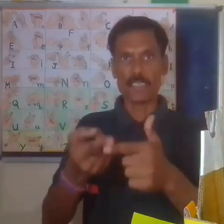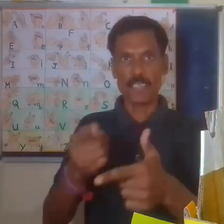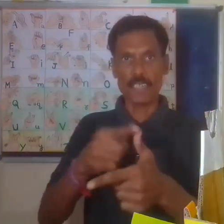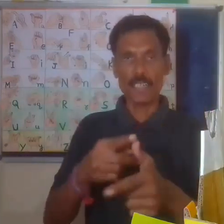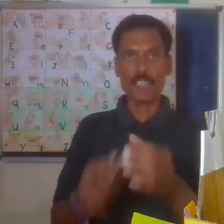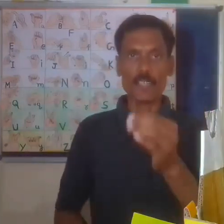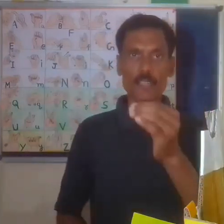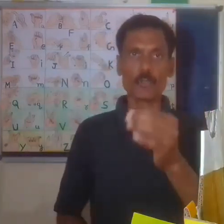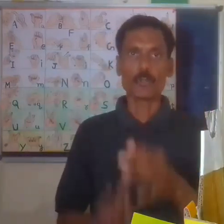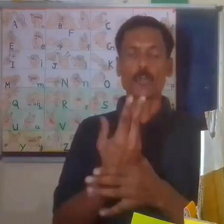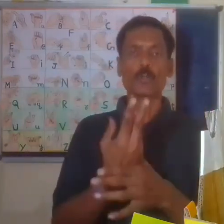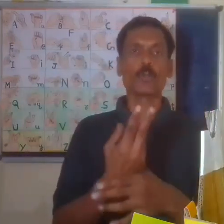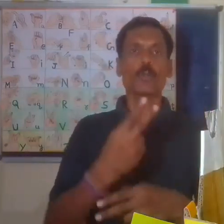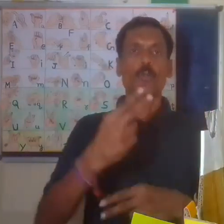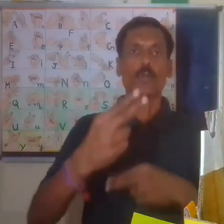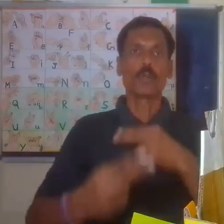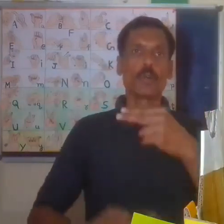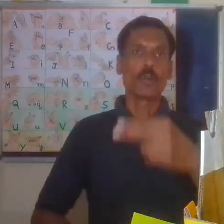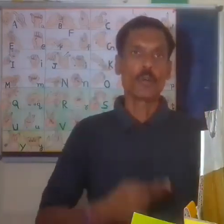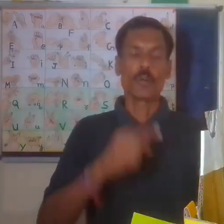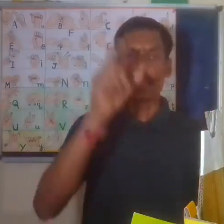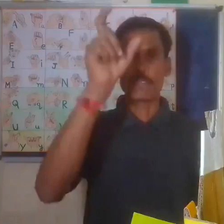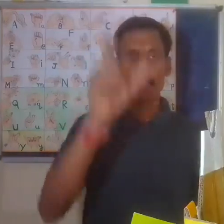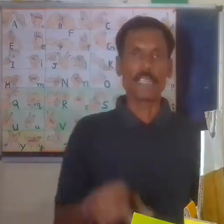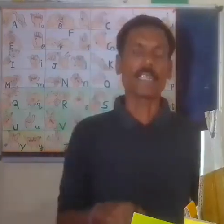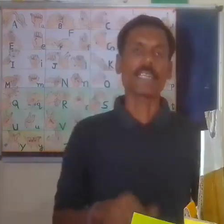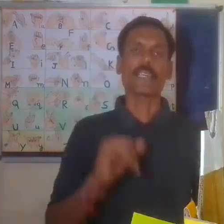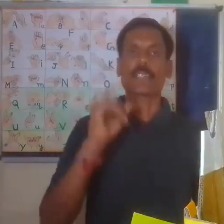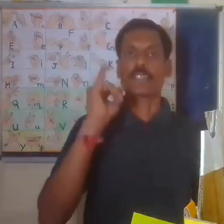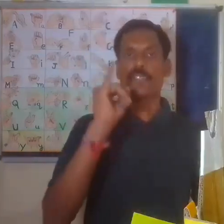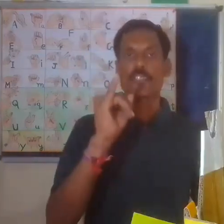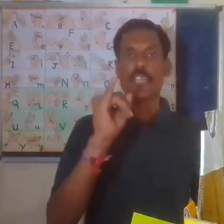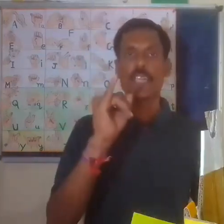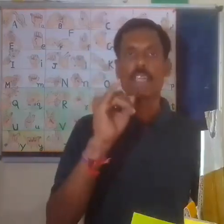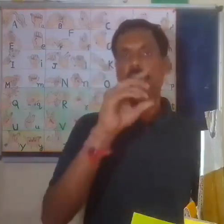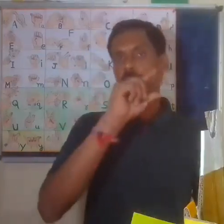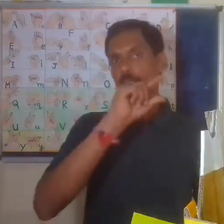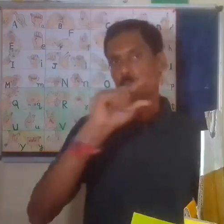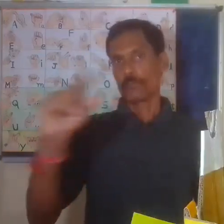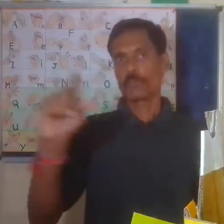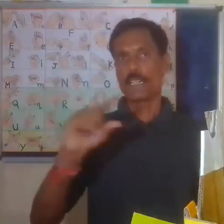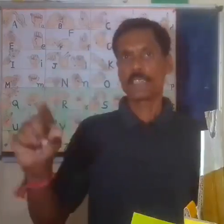से शुरू होने वाले छह वर्ड्स